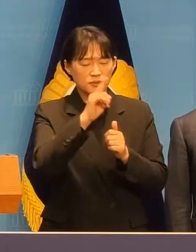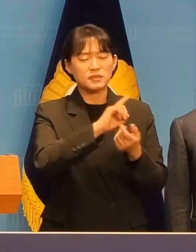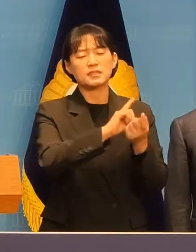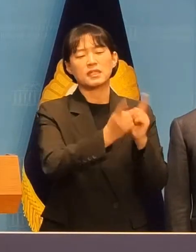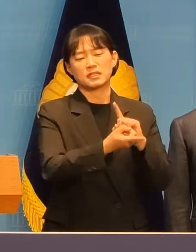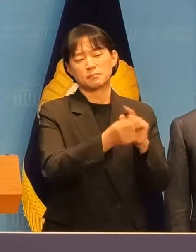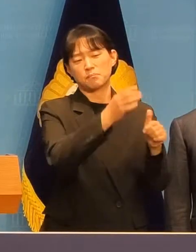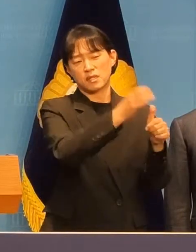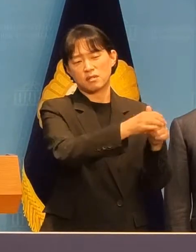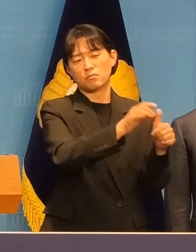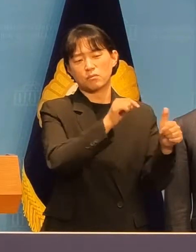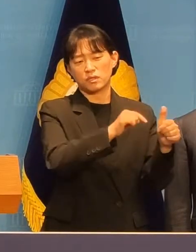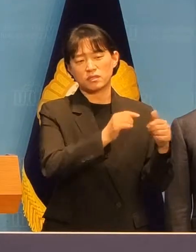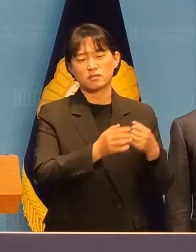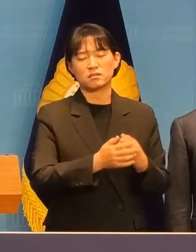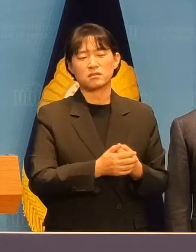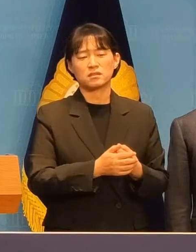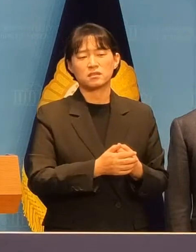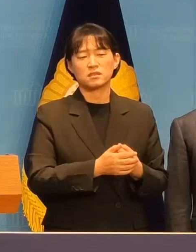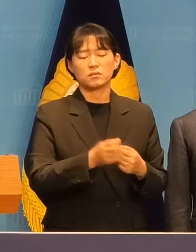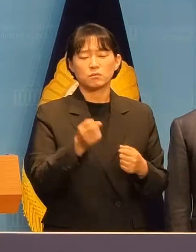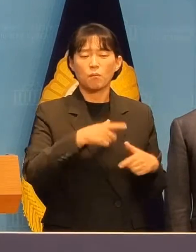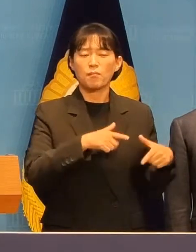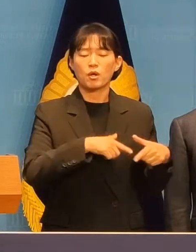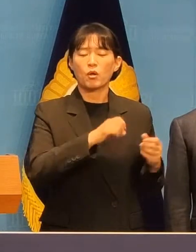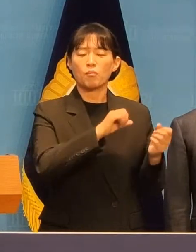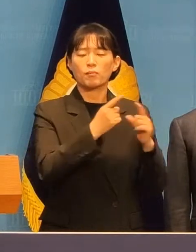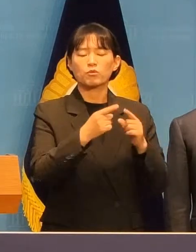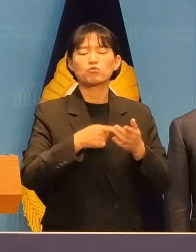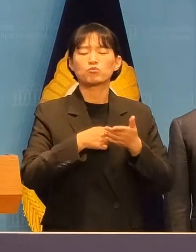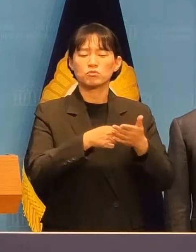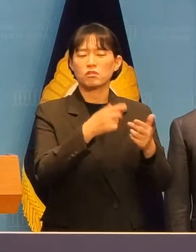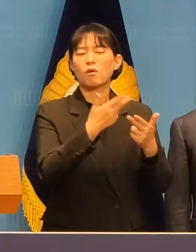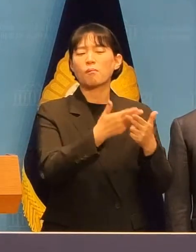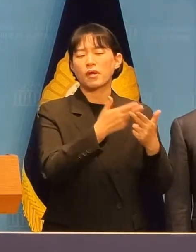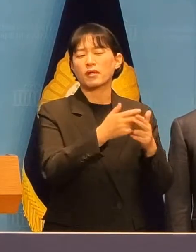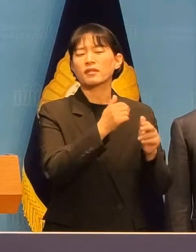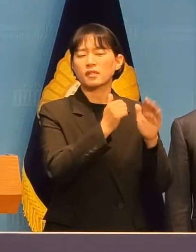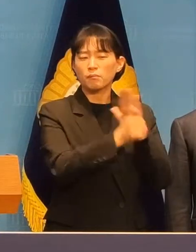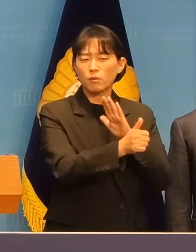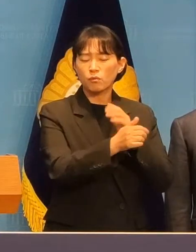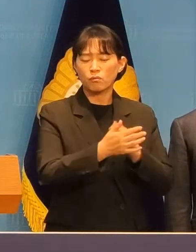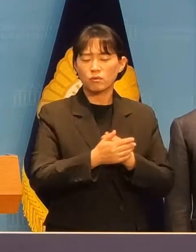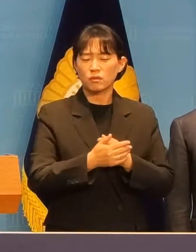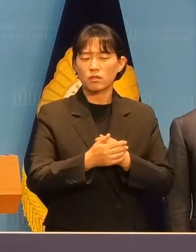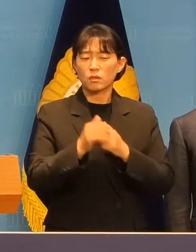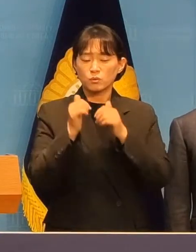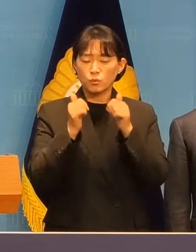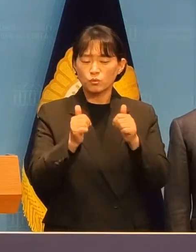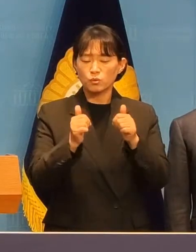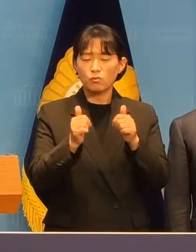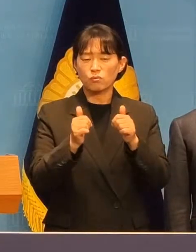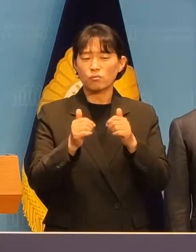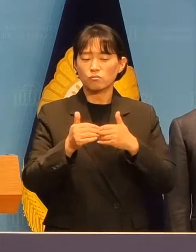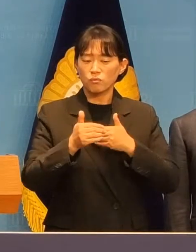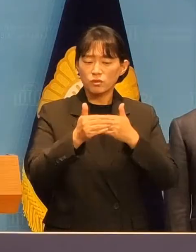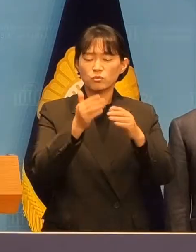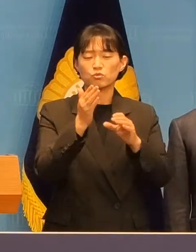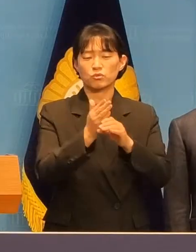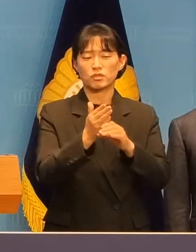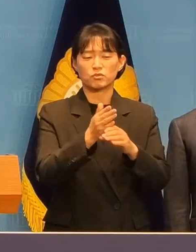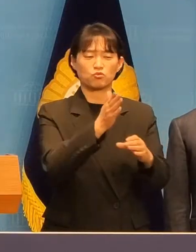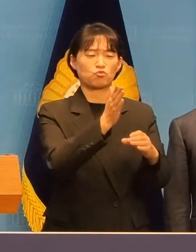진상규명 명예회복 추진협회의 대표로서 소송 진행 과정에서 중간 역할을 한